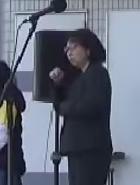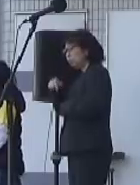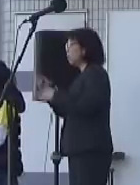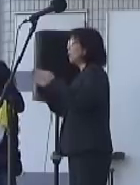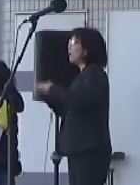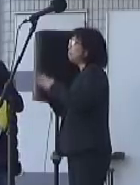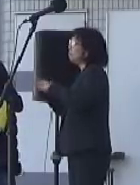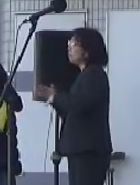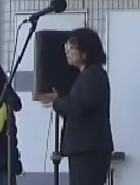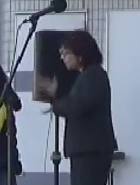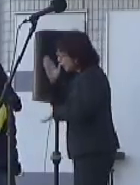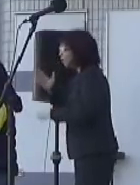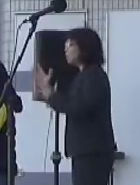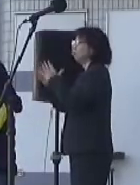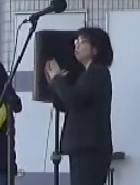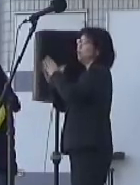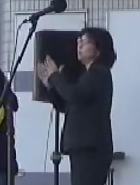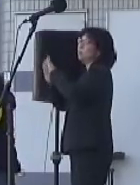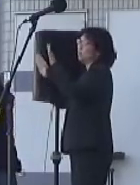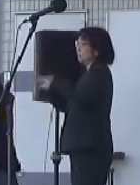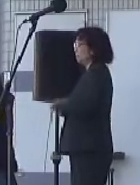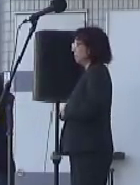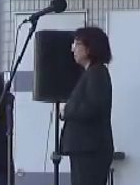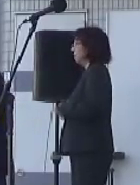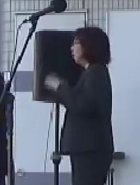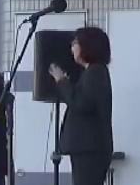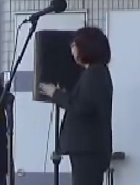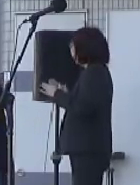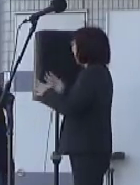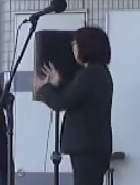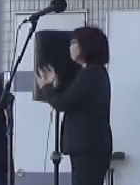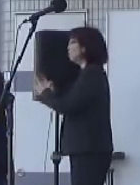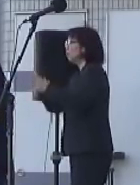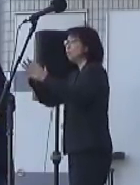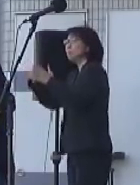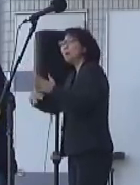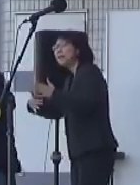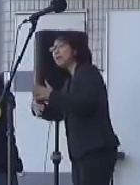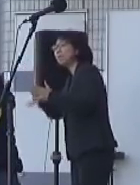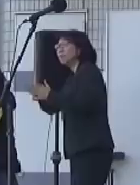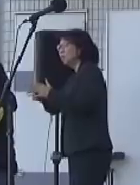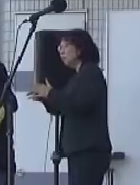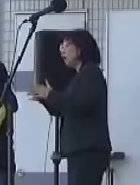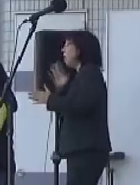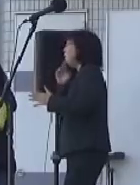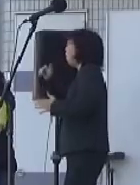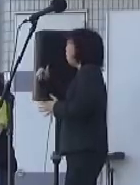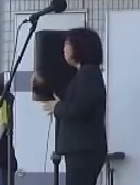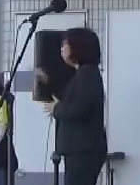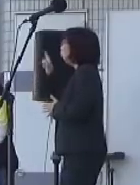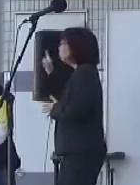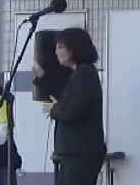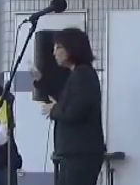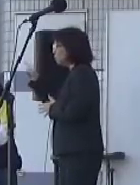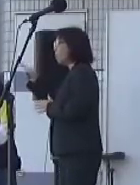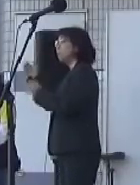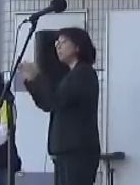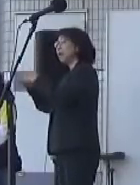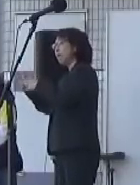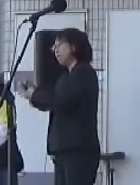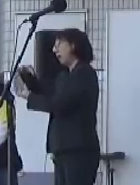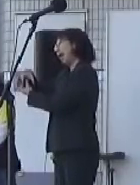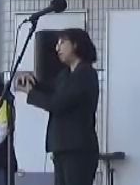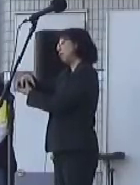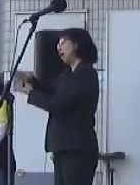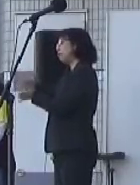会成り立っています。まだ寒波隊がちょっとね訪れてないところはぜひ本部にも寒波箱もありますので、